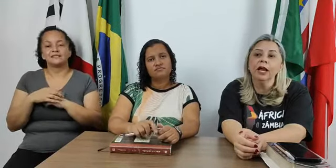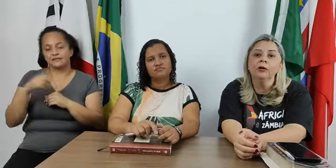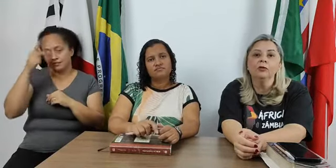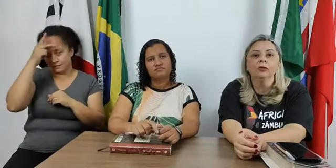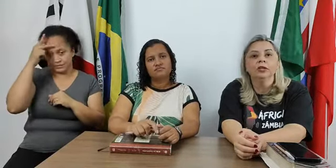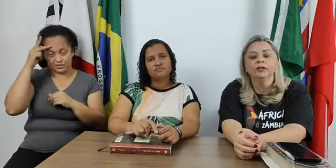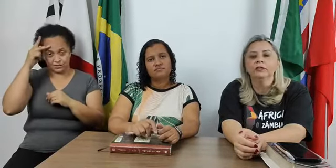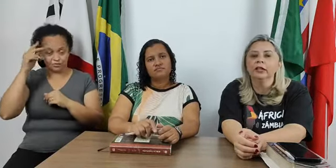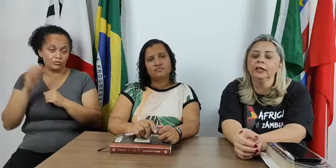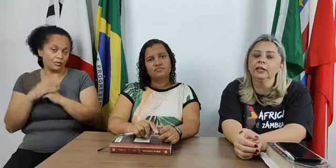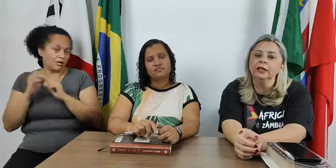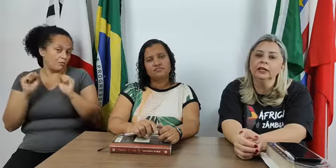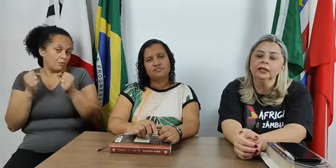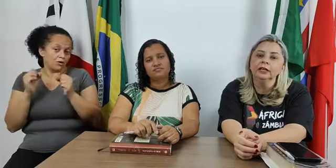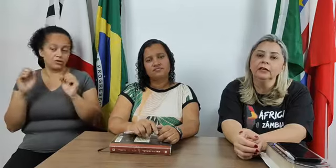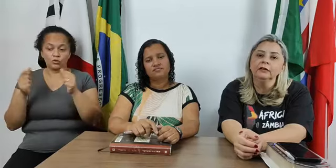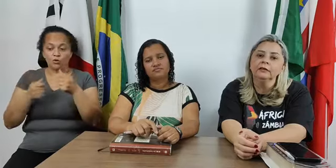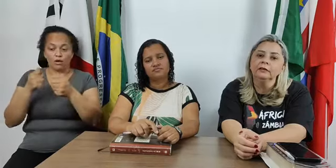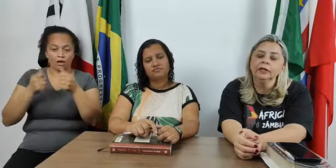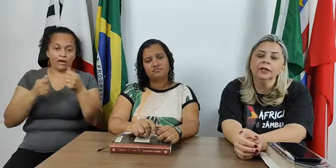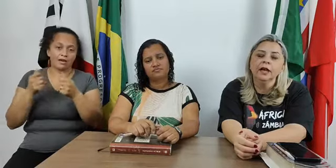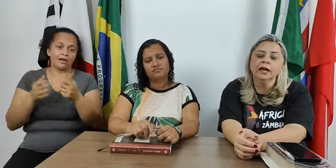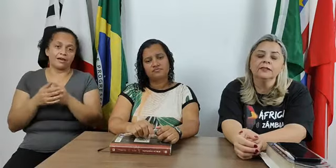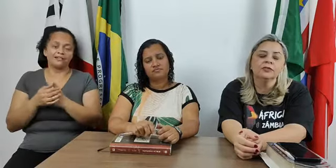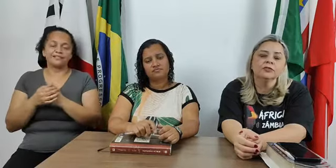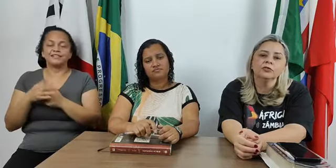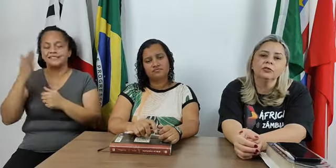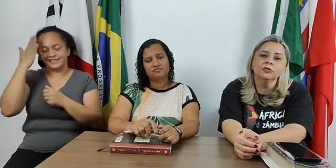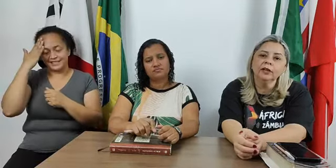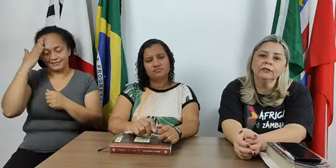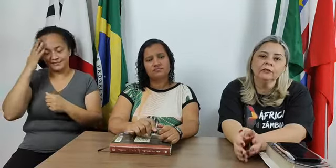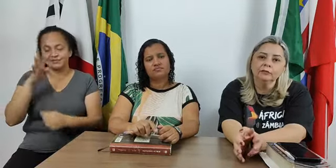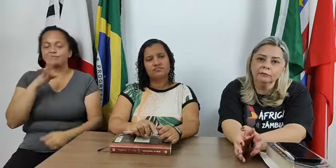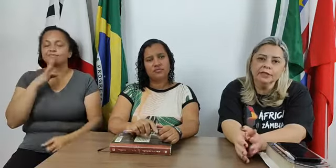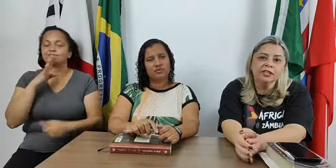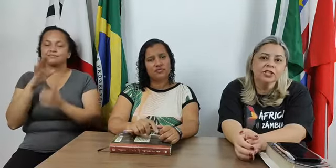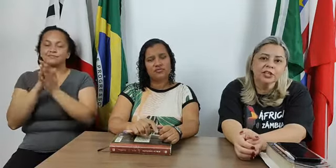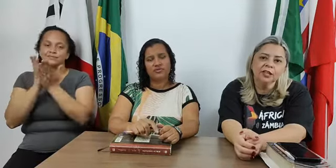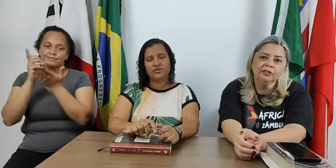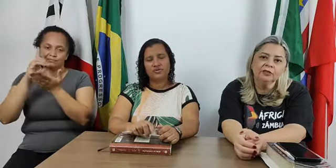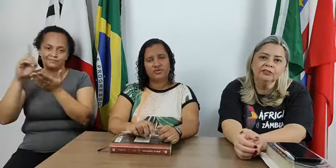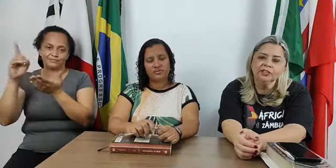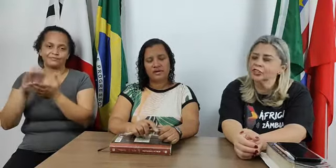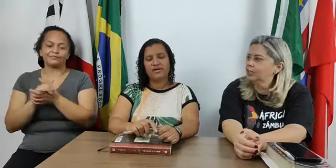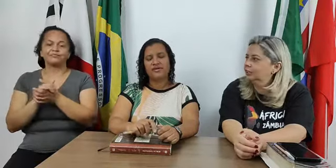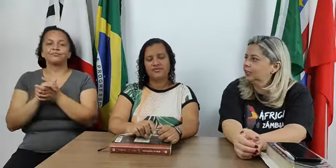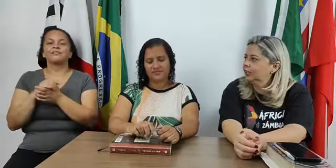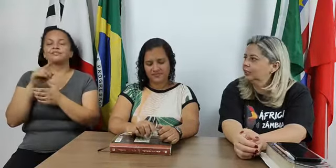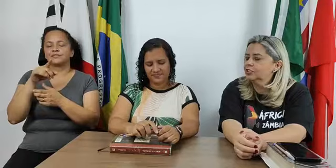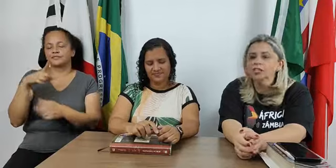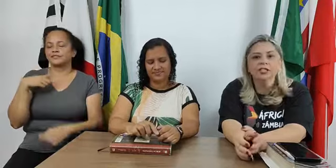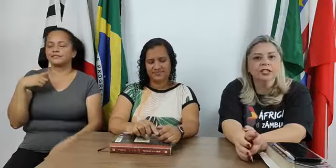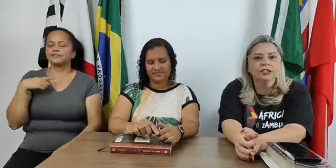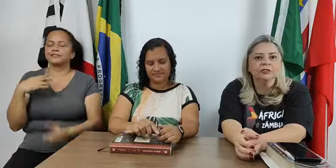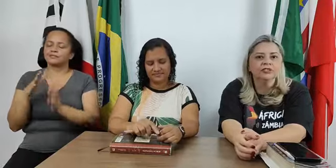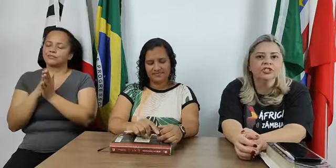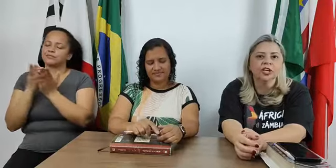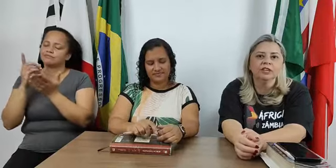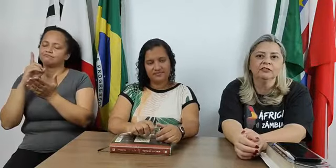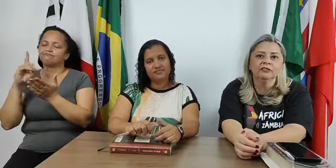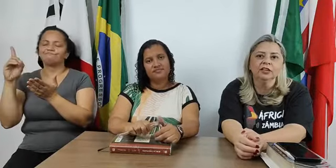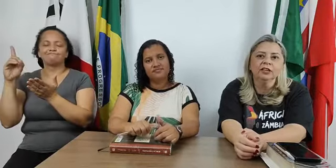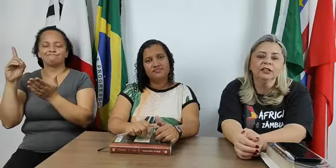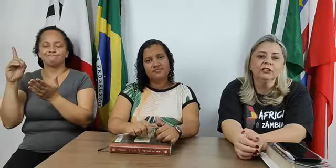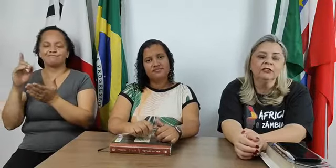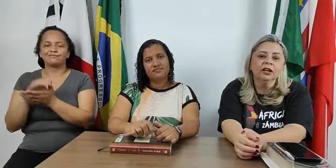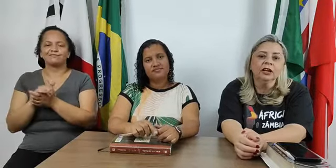no carro, outra deve estar em casa, no seu sofá, mas está chegando o Evangelho, né? Está chegando o